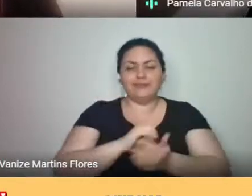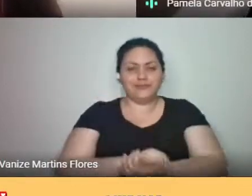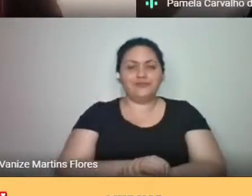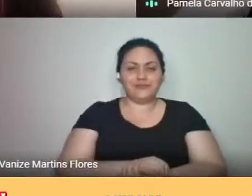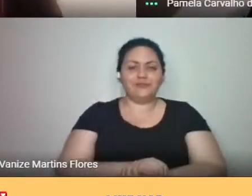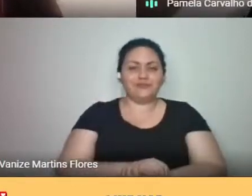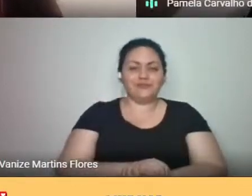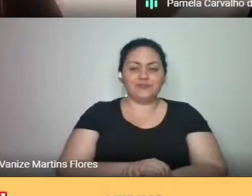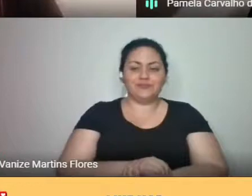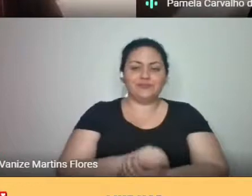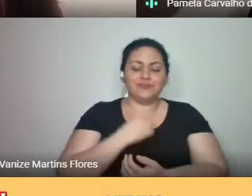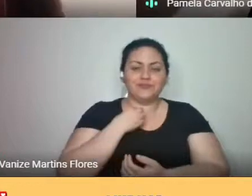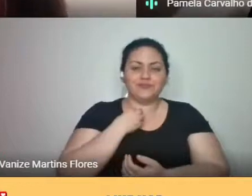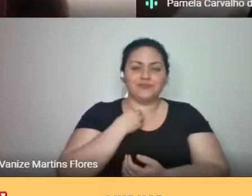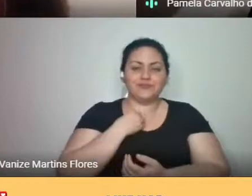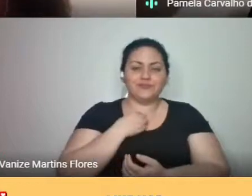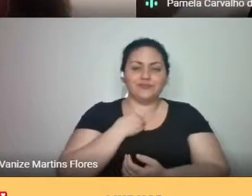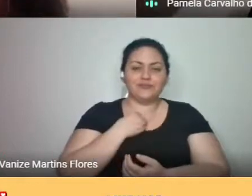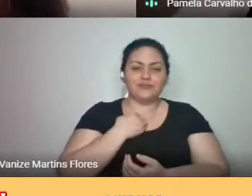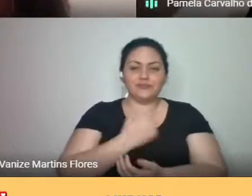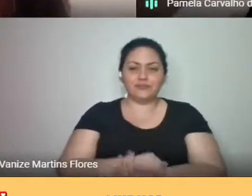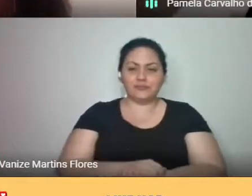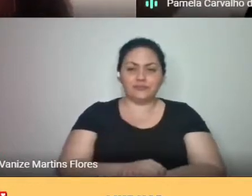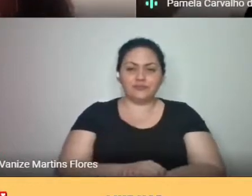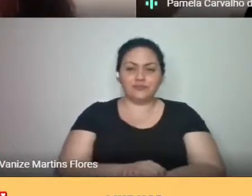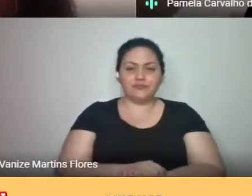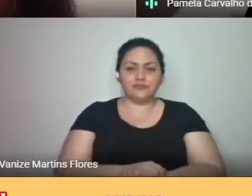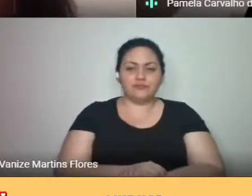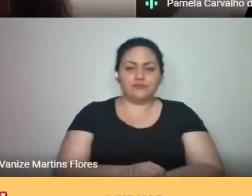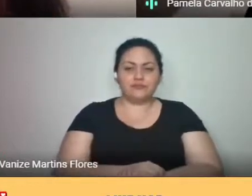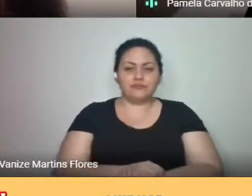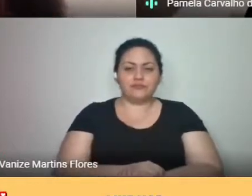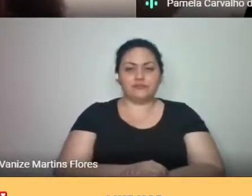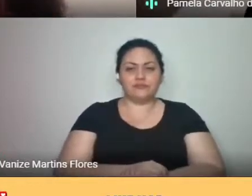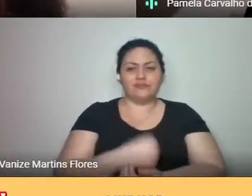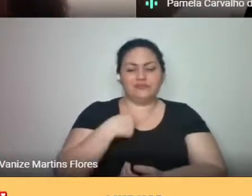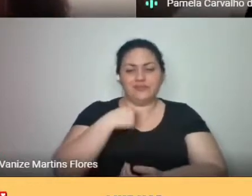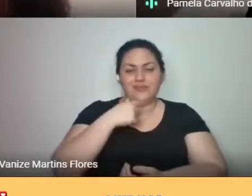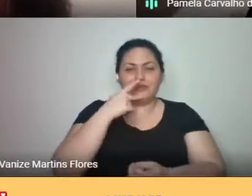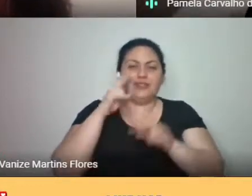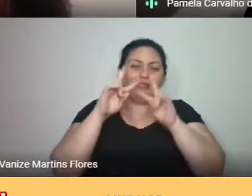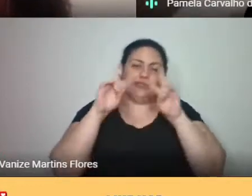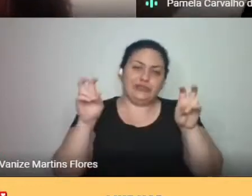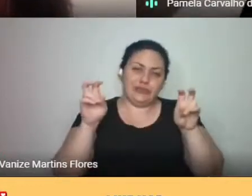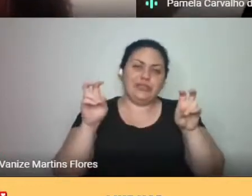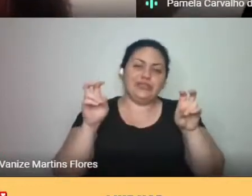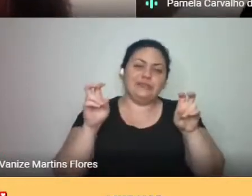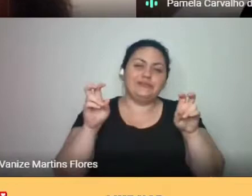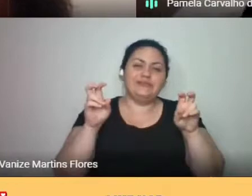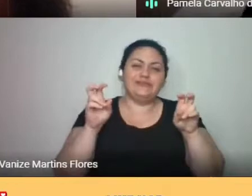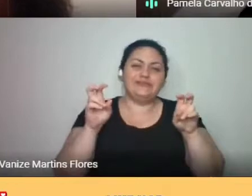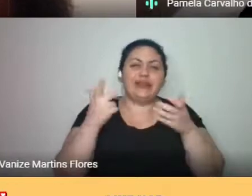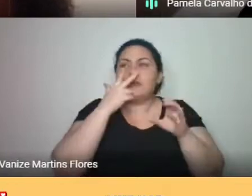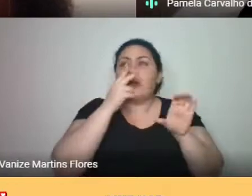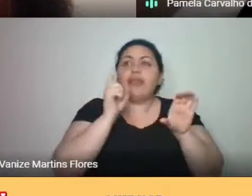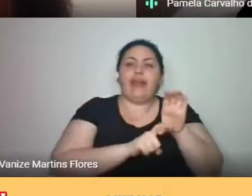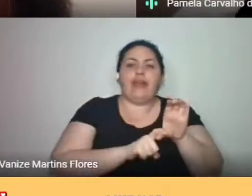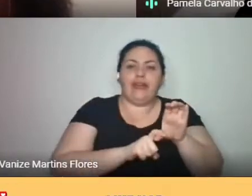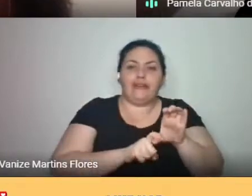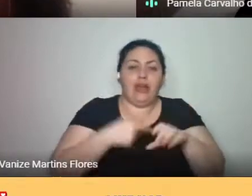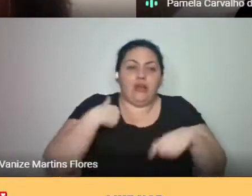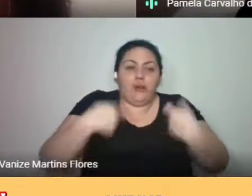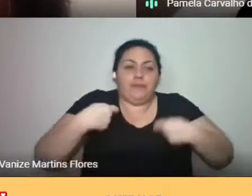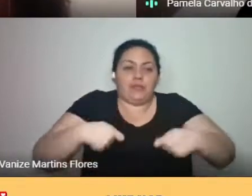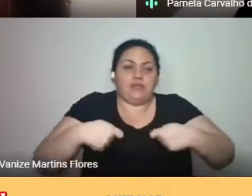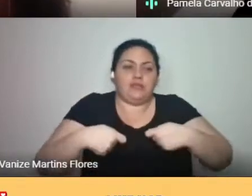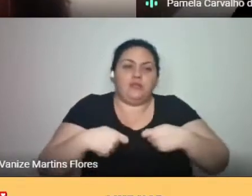que, além dessa sensação de dívida que a gente fica, né? Vou ali terminar aquele negócio, tem também aquele